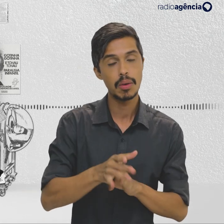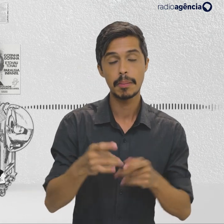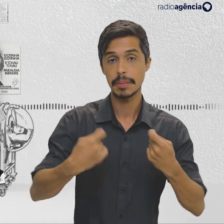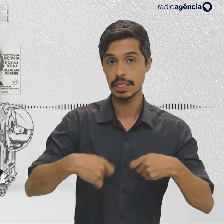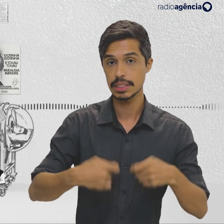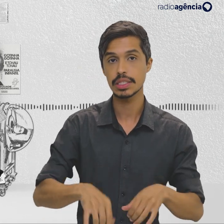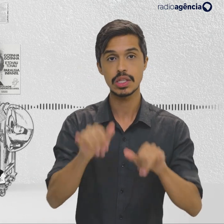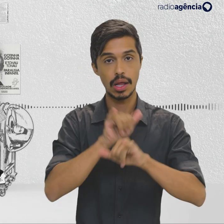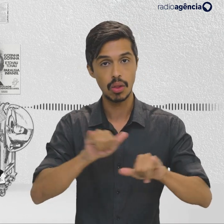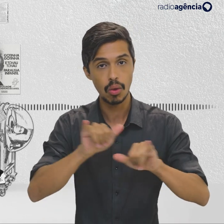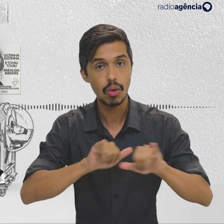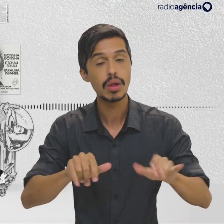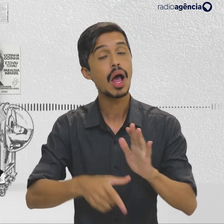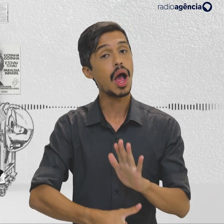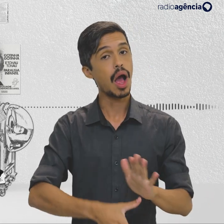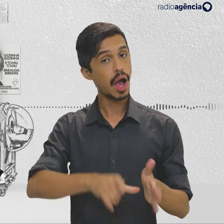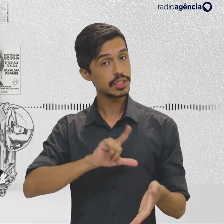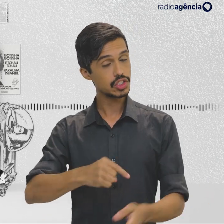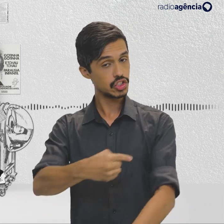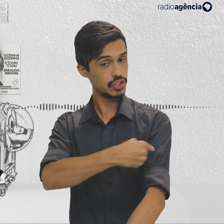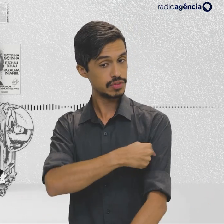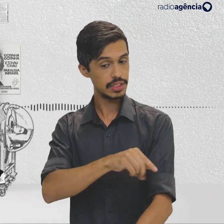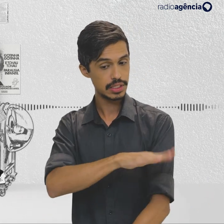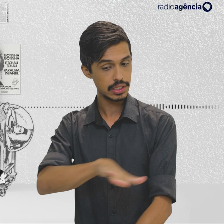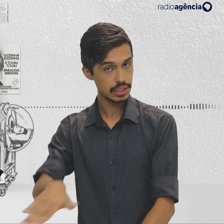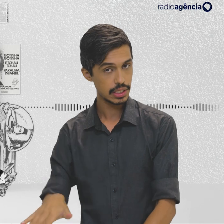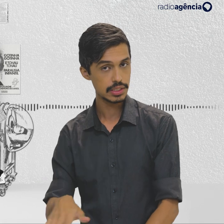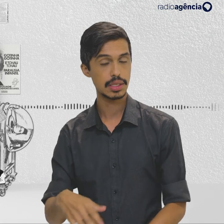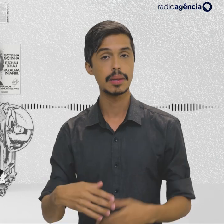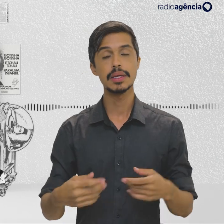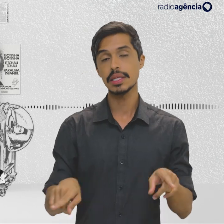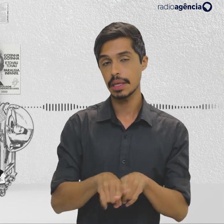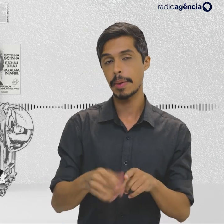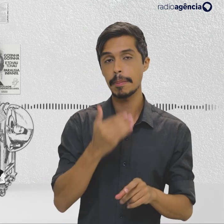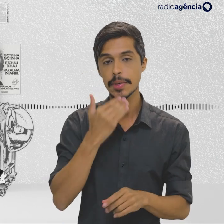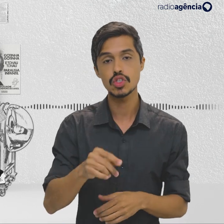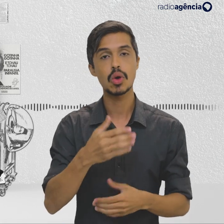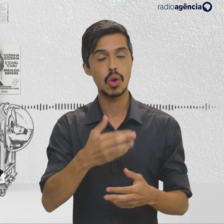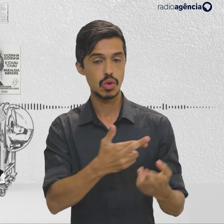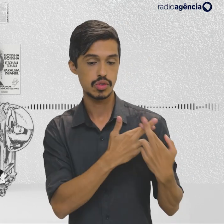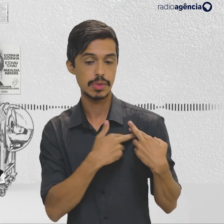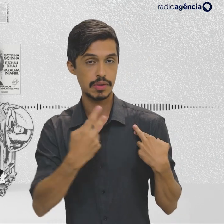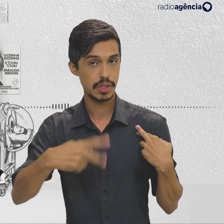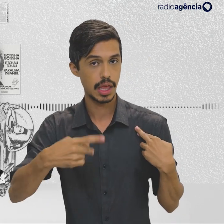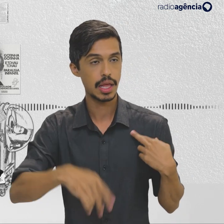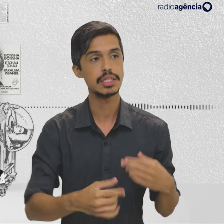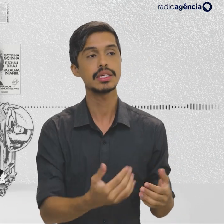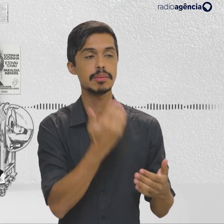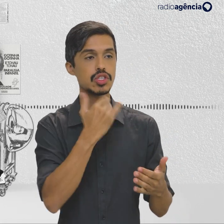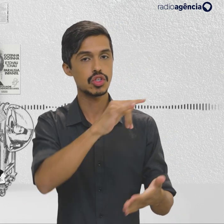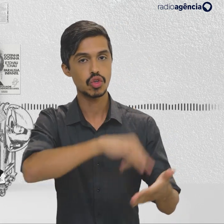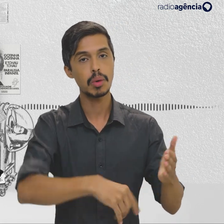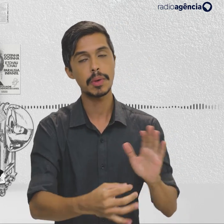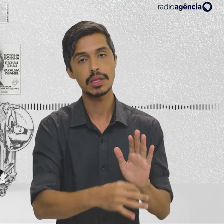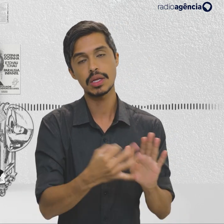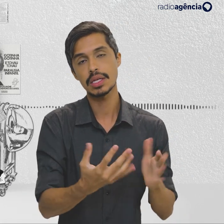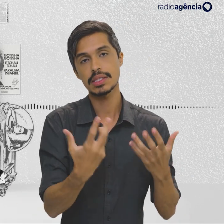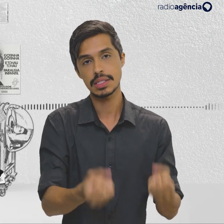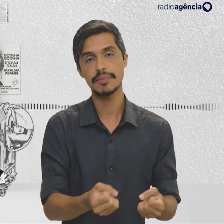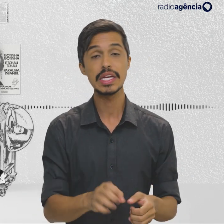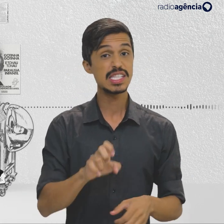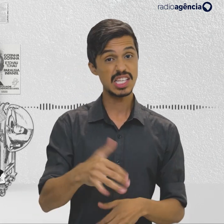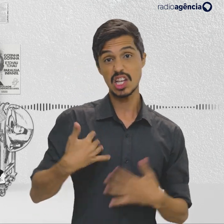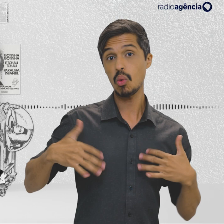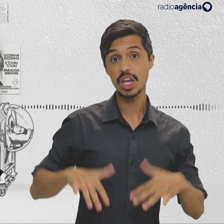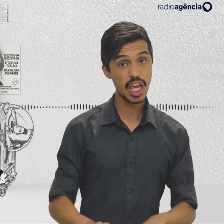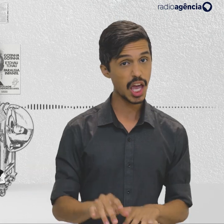pedagógica e de divulgação antes de vacinar as crianças além de pedir a autorização dos responsáveis Claro quem não